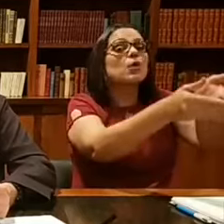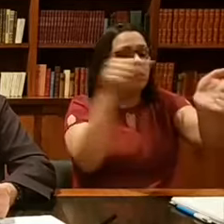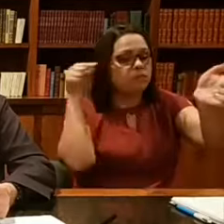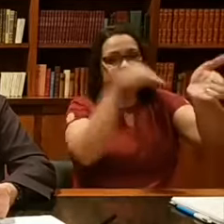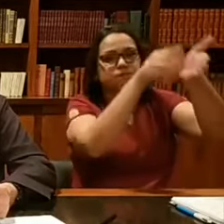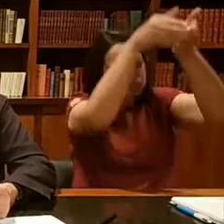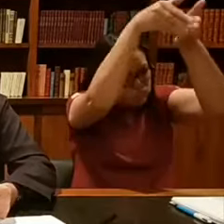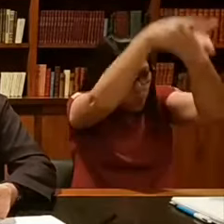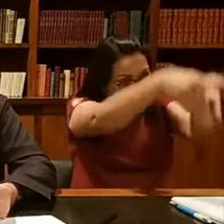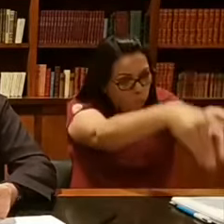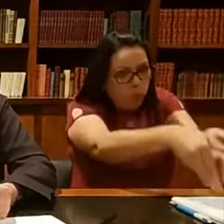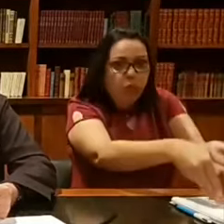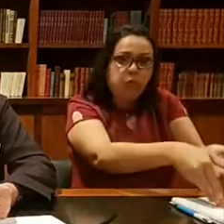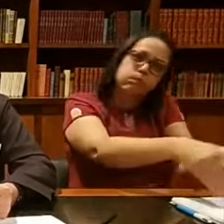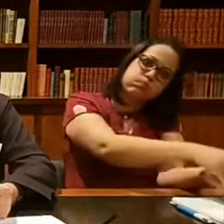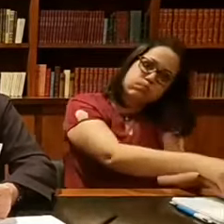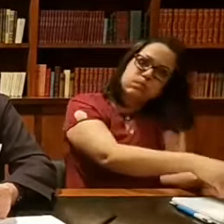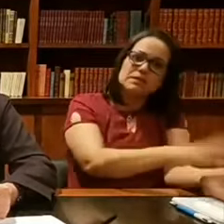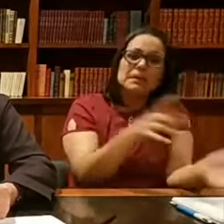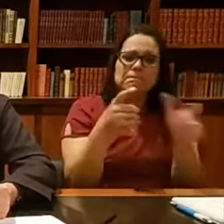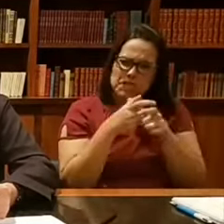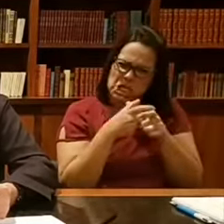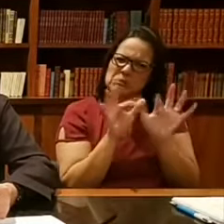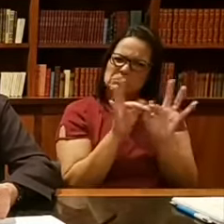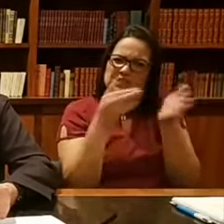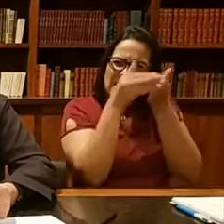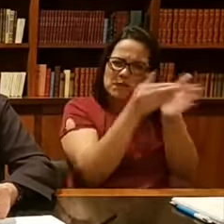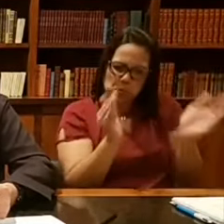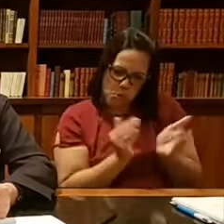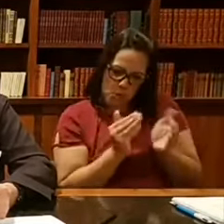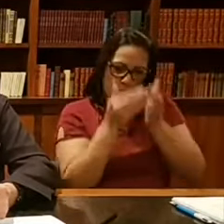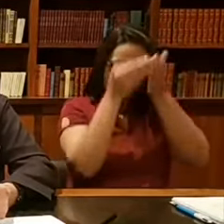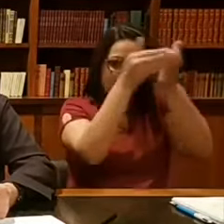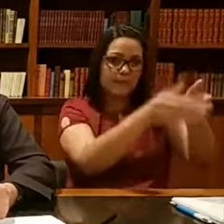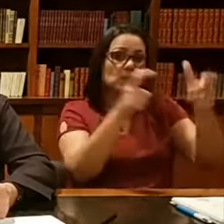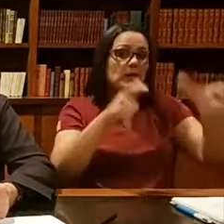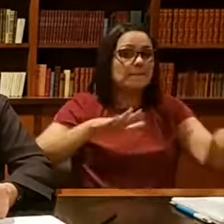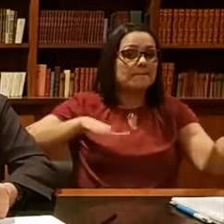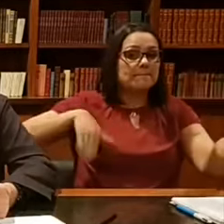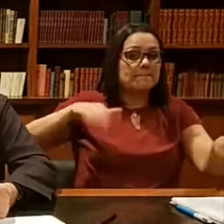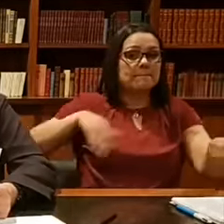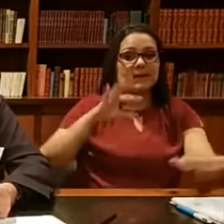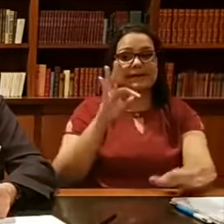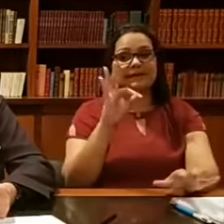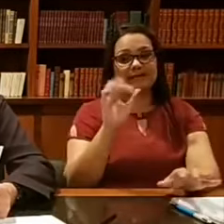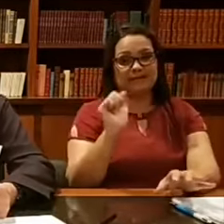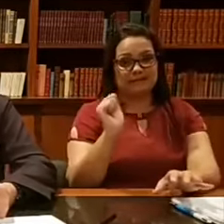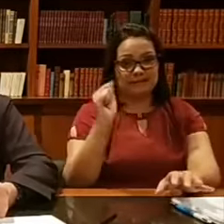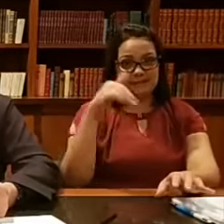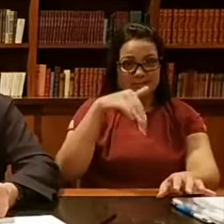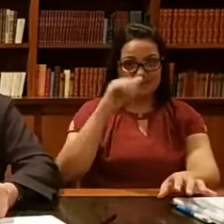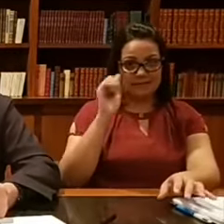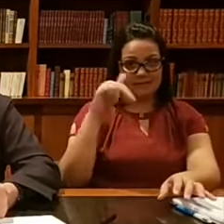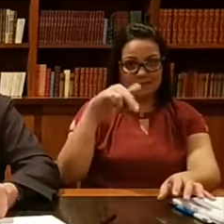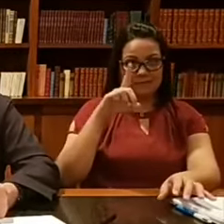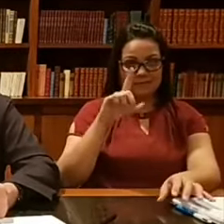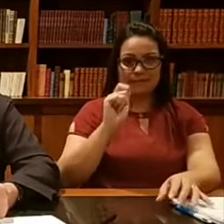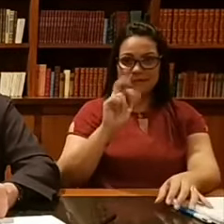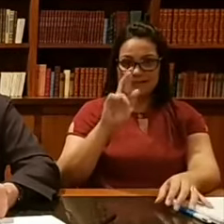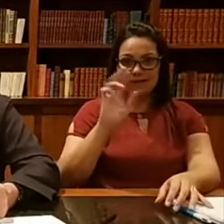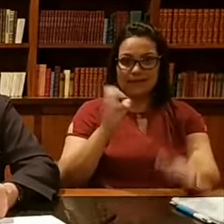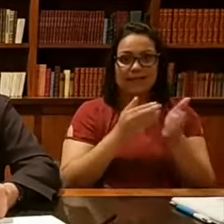As duas primeiras embarcações são pequenas, são navios pequenos, foi lá na praia de Tamandaré, que já tem algumas embarcações afundadas lá,